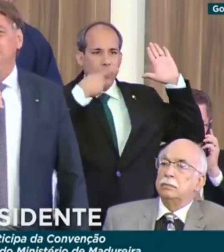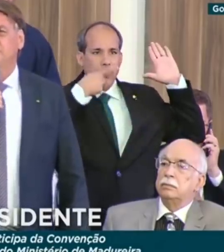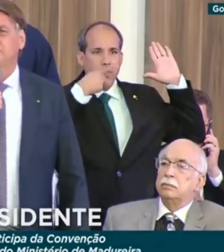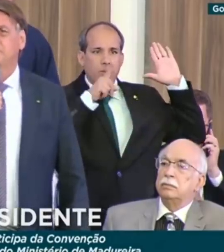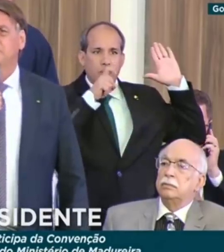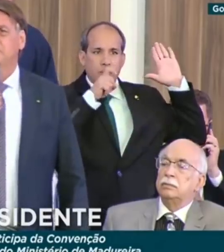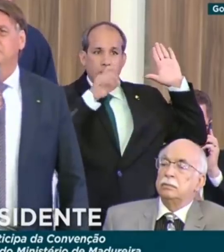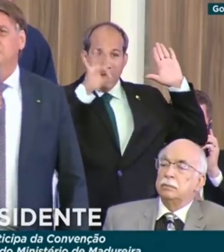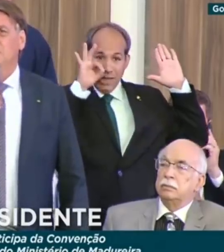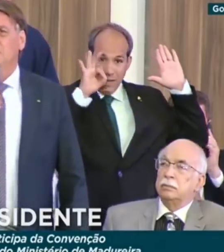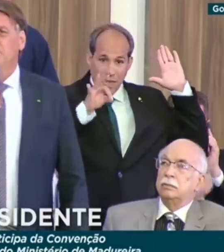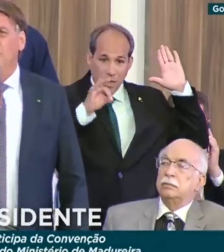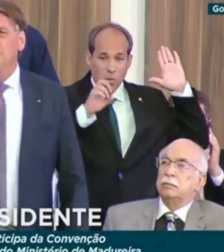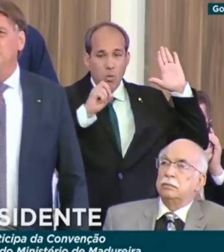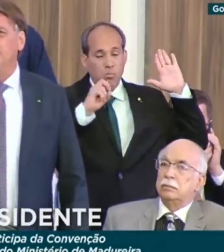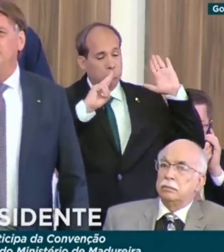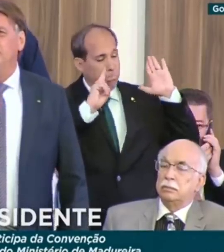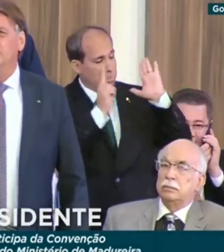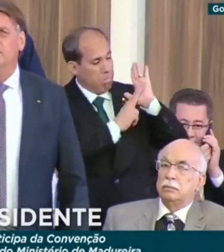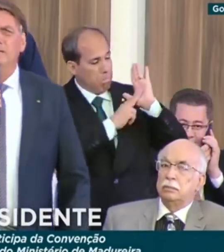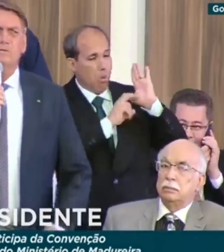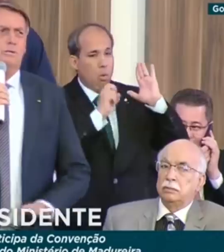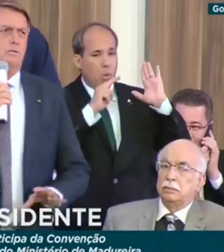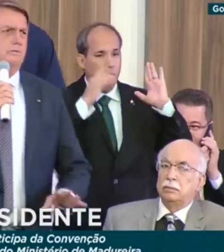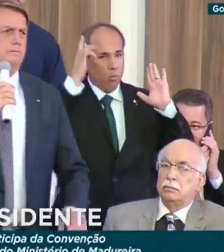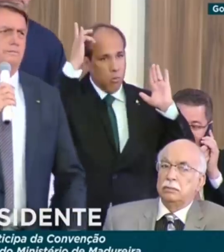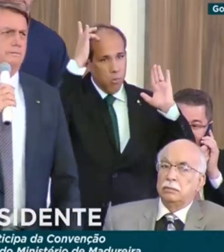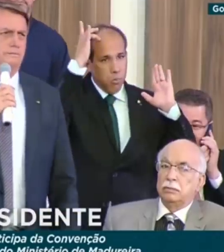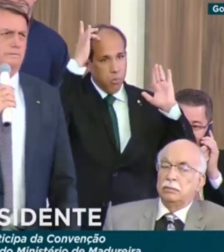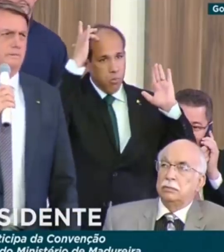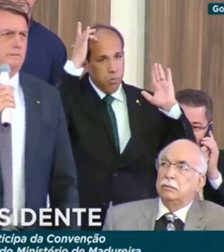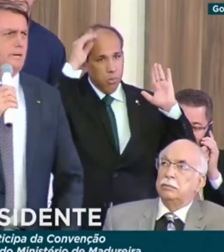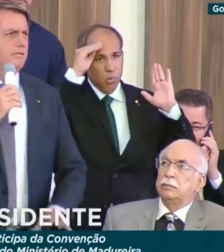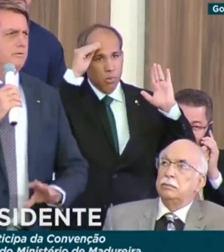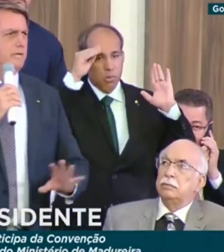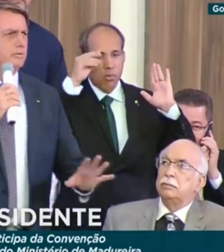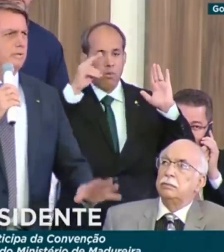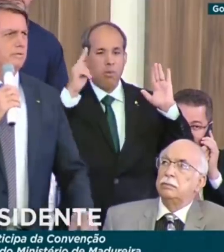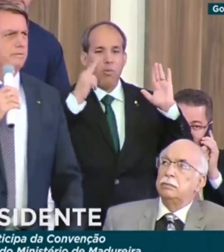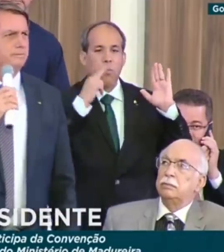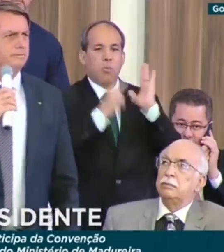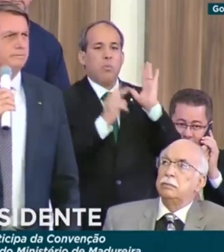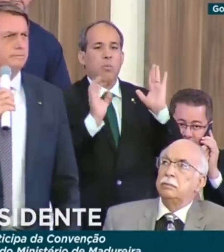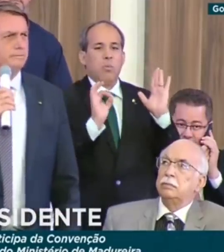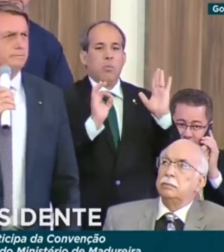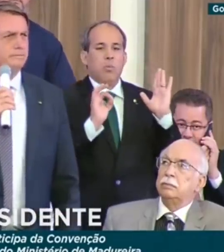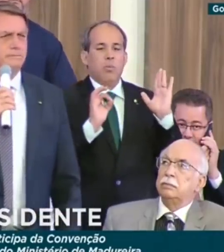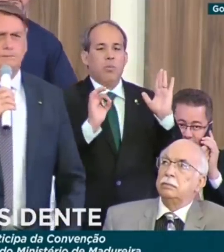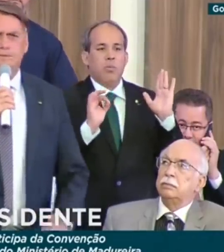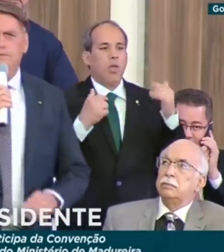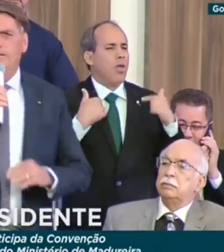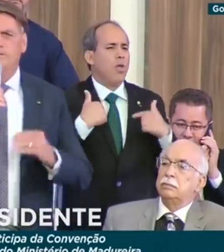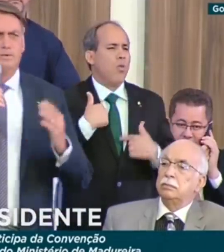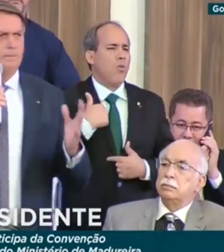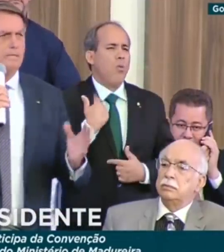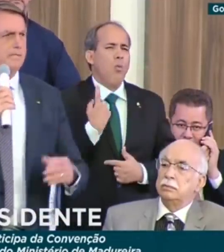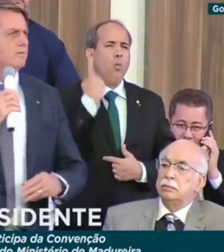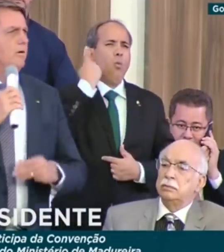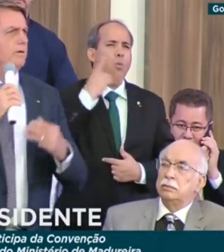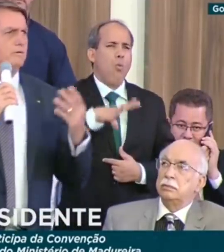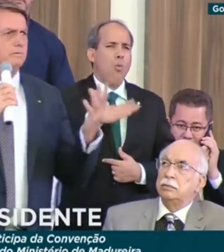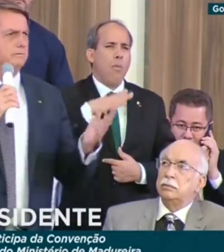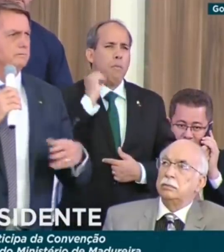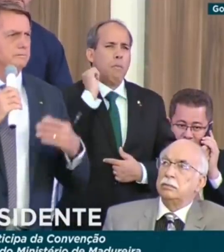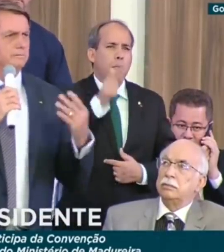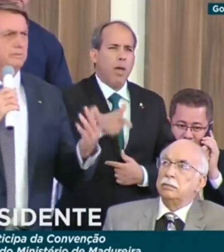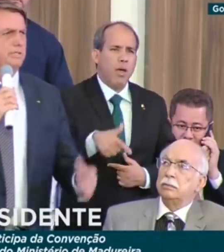não. Podem ter certeza, não sou mais corajoso ou mais homens que